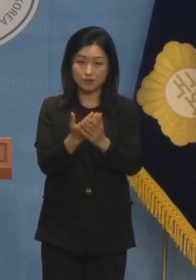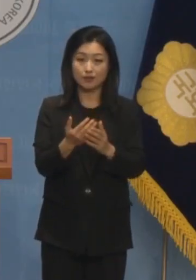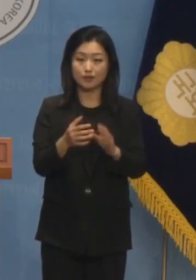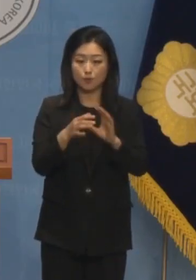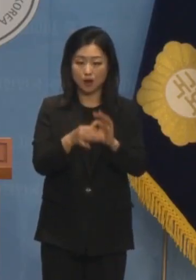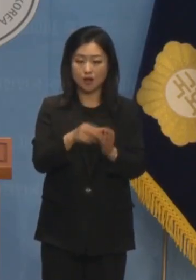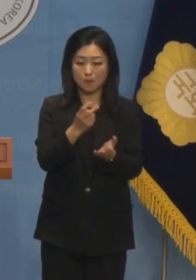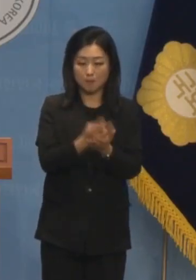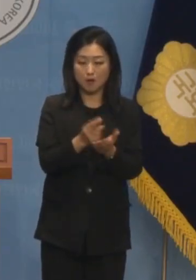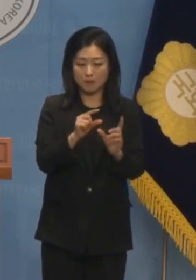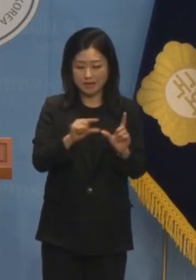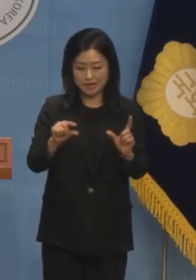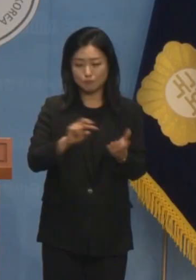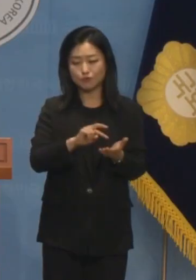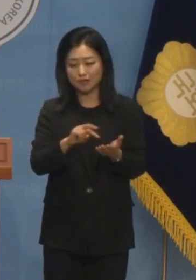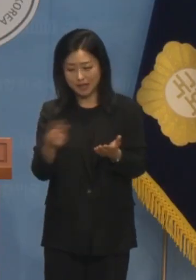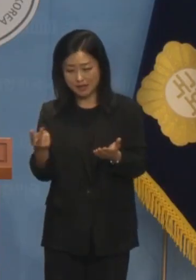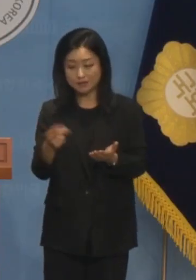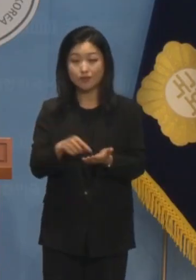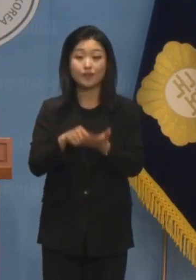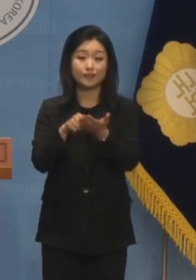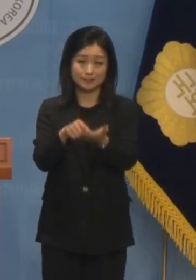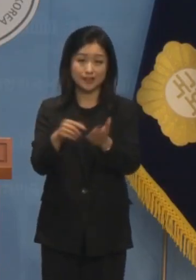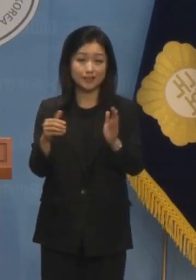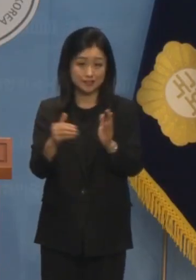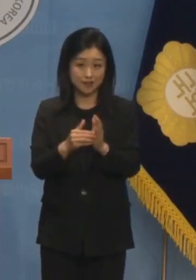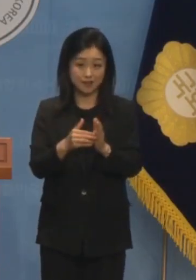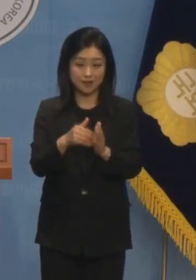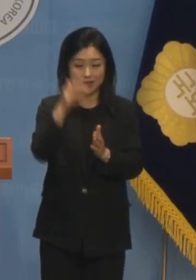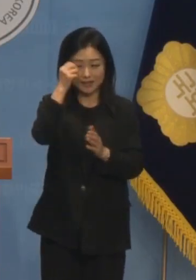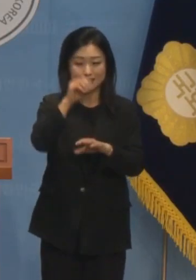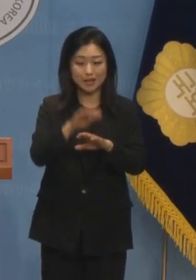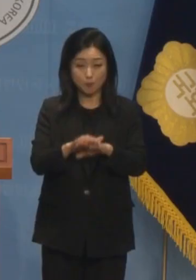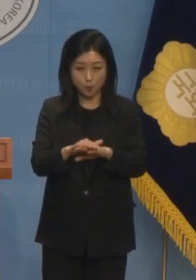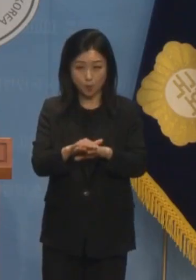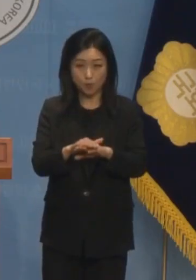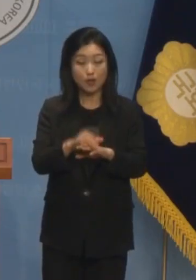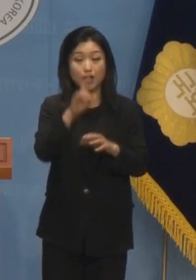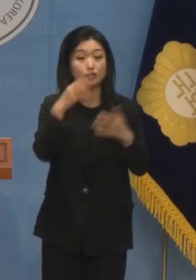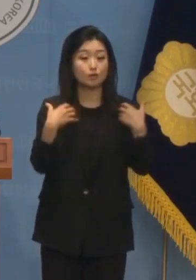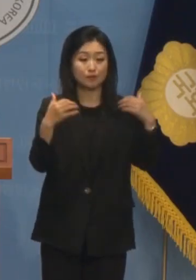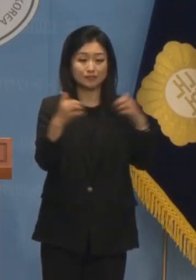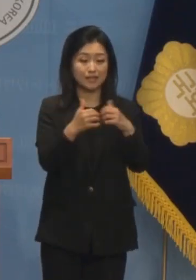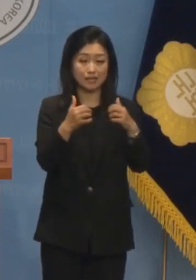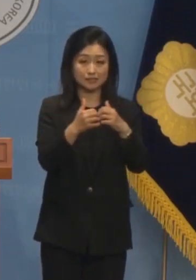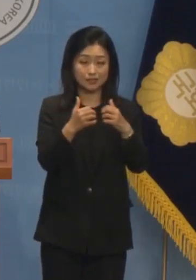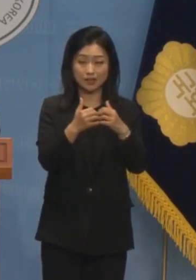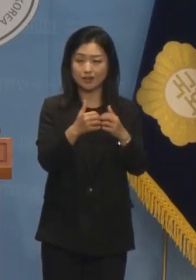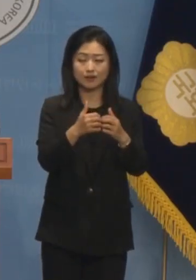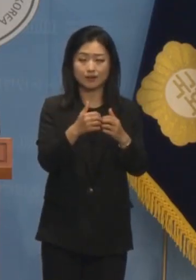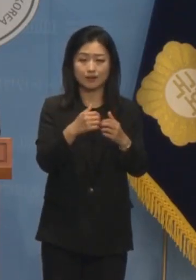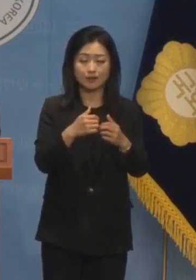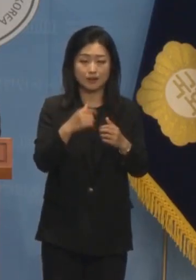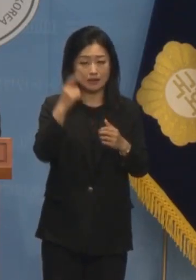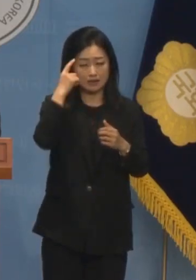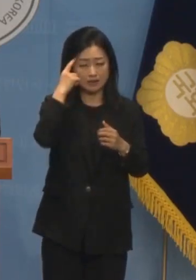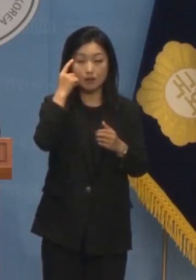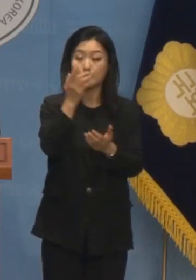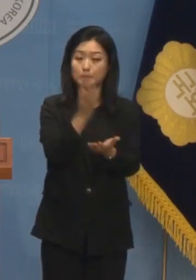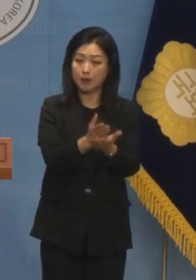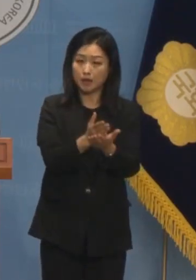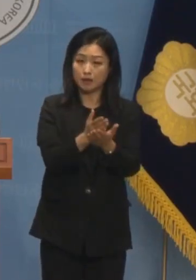법률안을 발의했으니 이를 참고해서 정부는 전쟁 노름 망상에서 깨어나